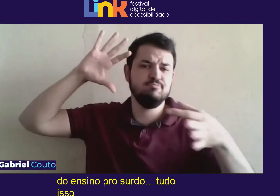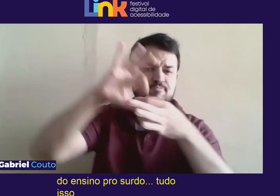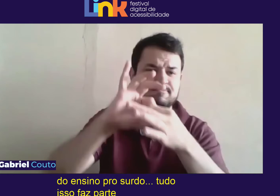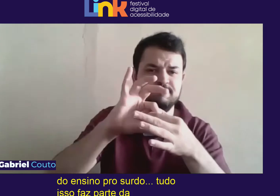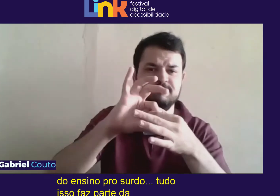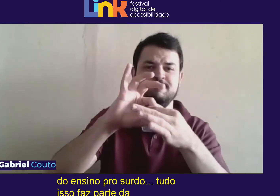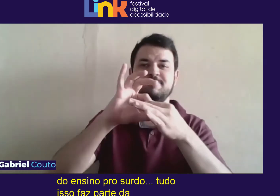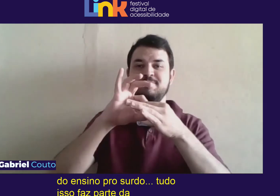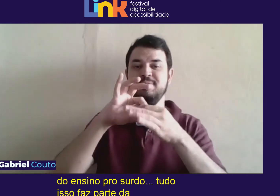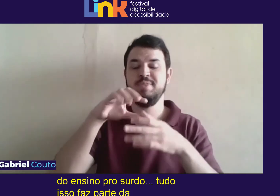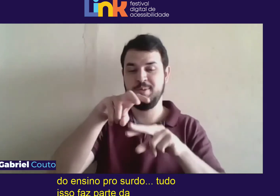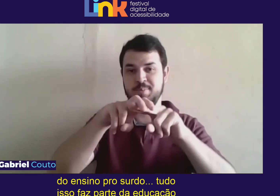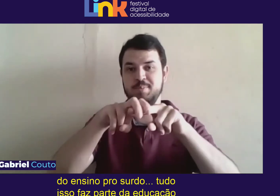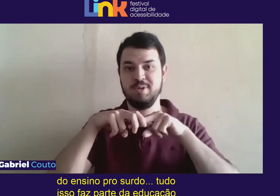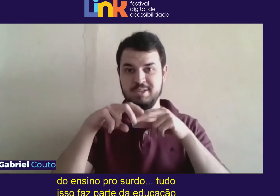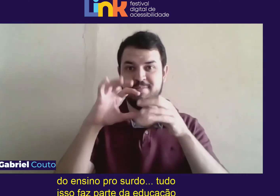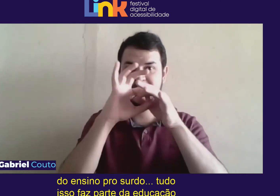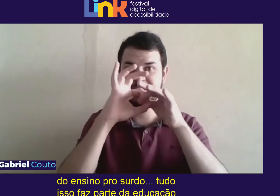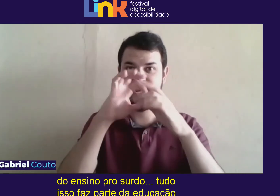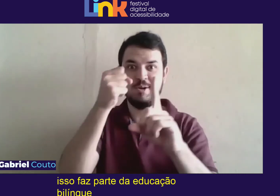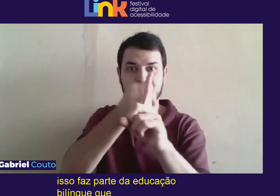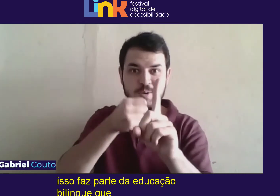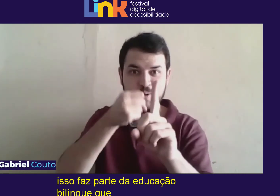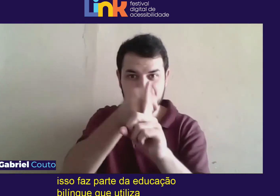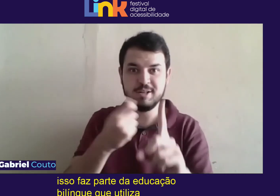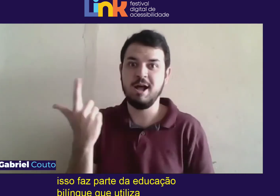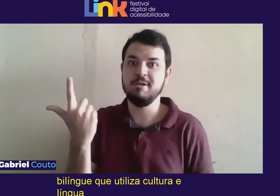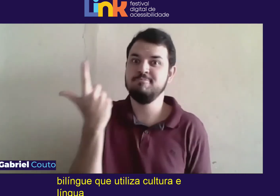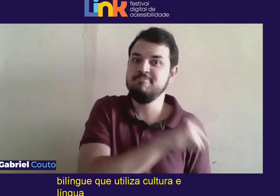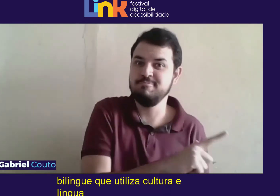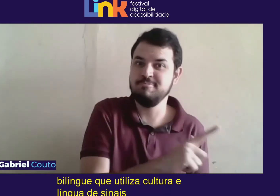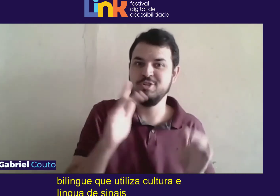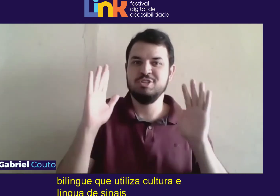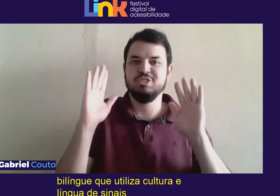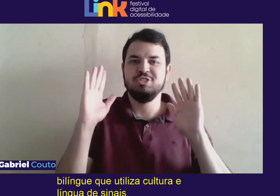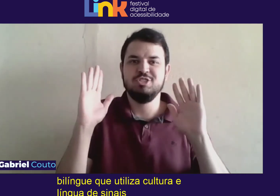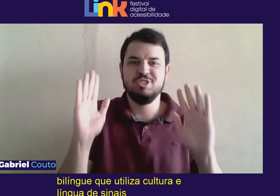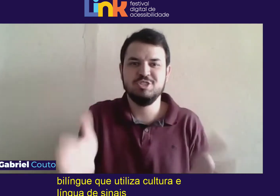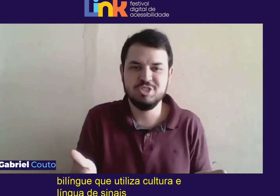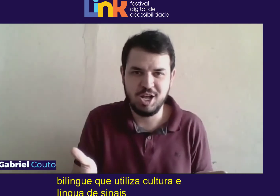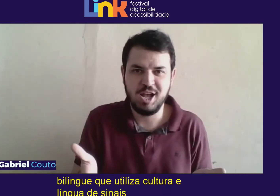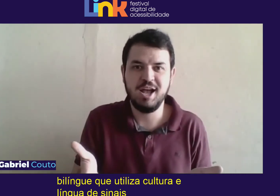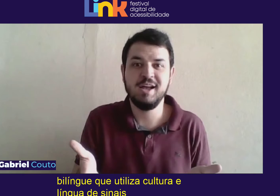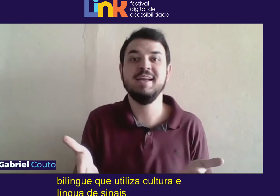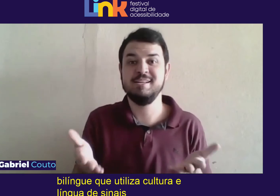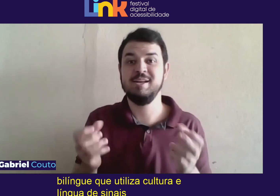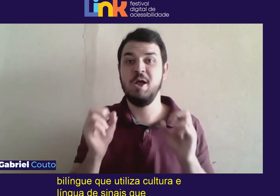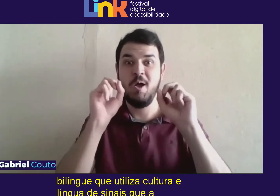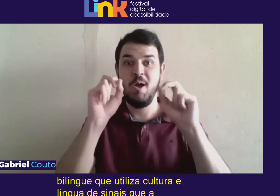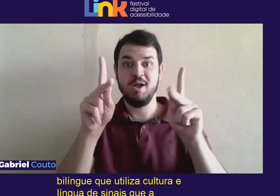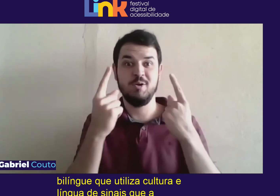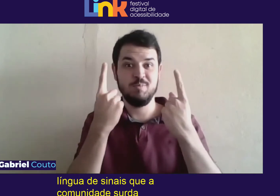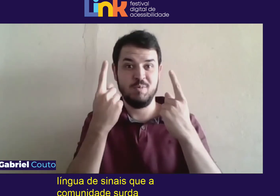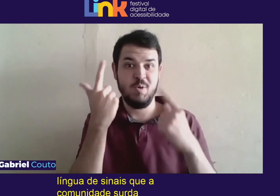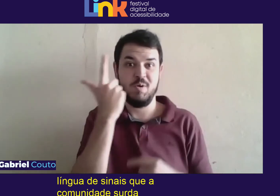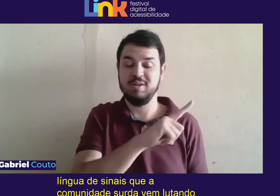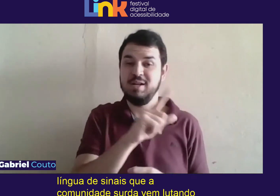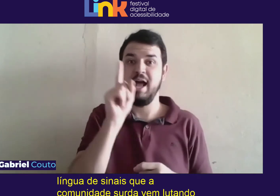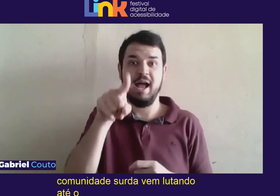a cultura e a língua de sinais que a comunidade surda vem lutando até o momento. E hoje nós